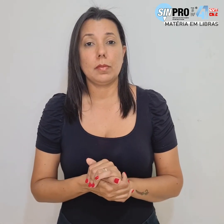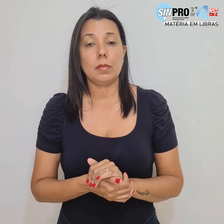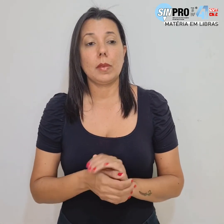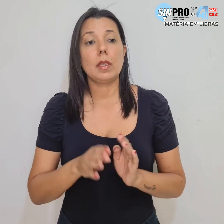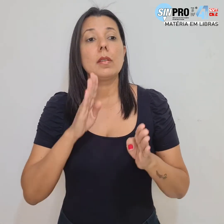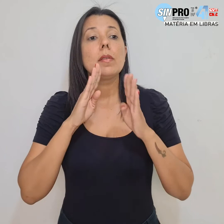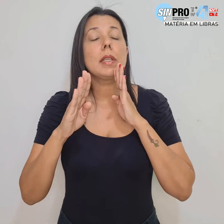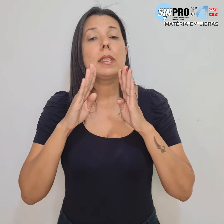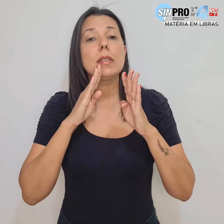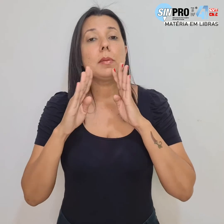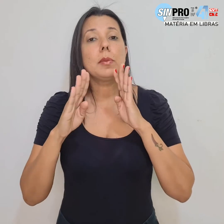Facebook